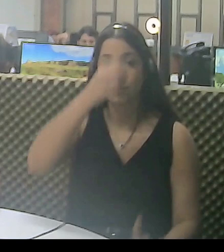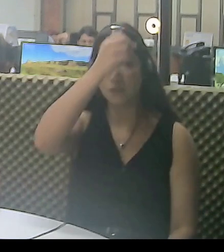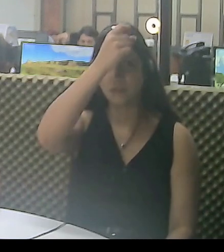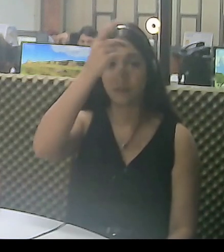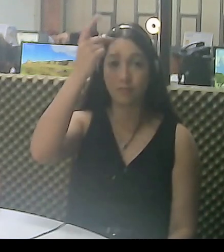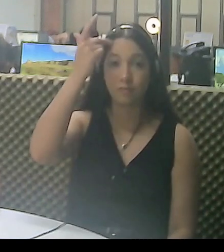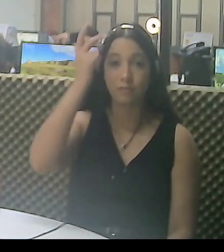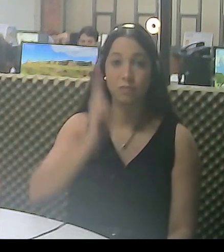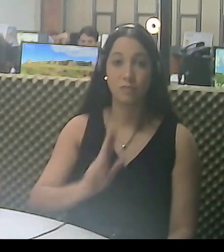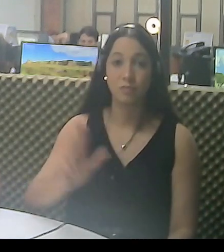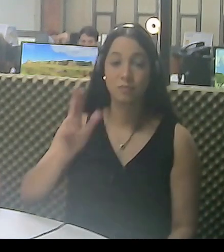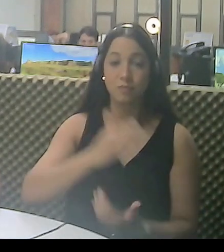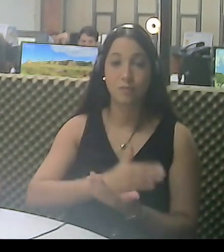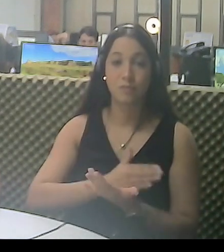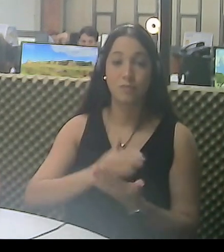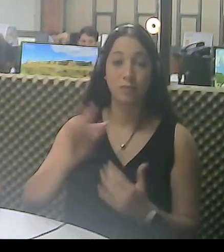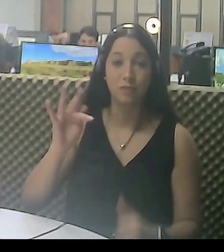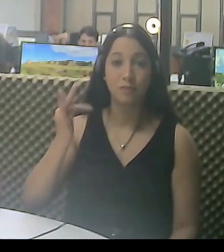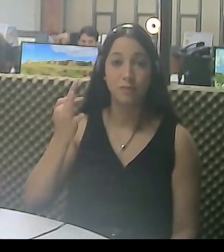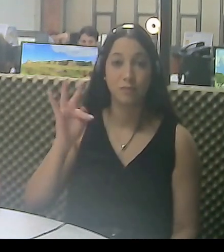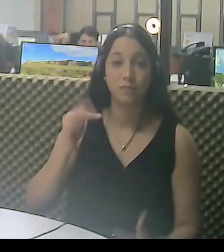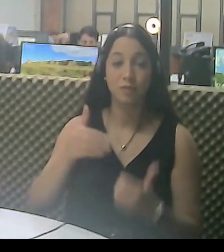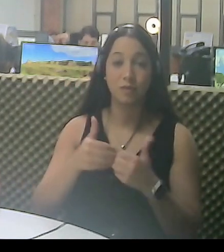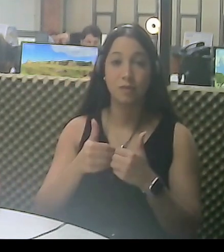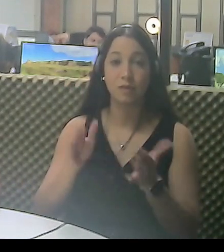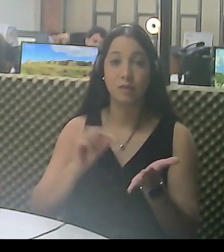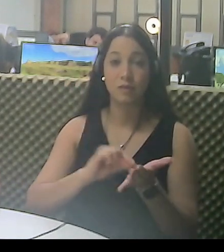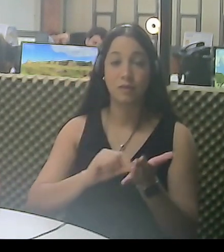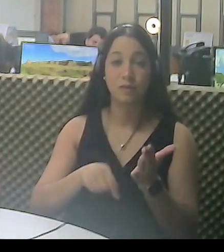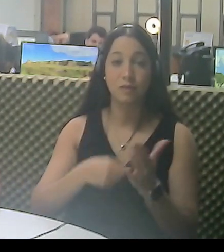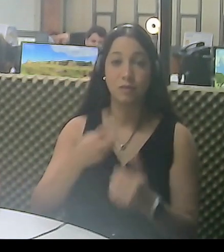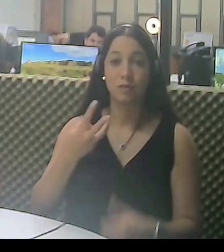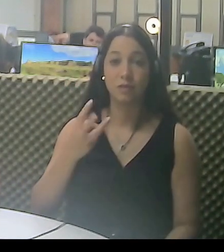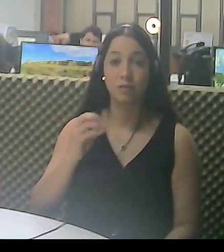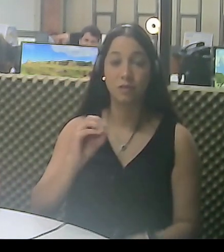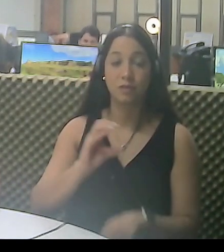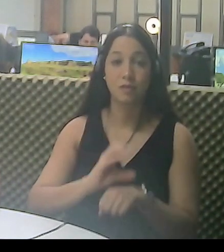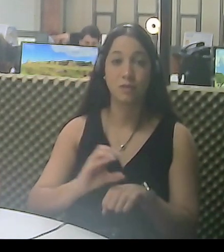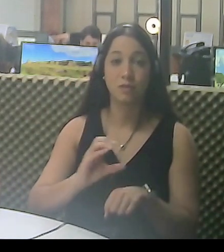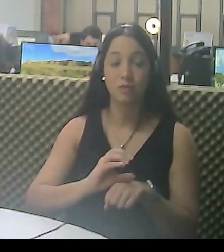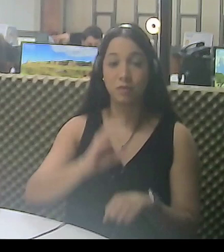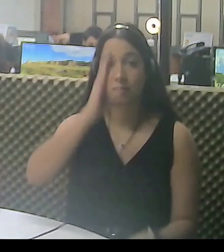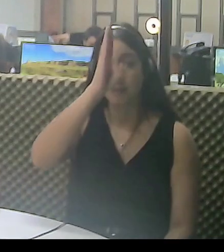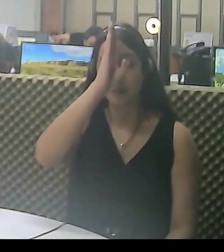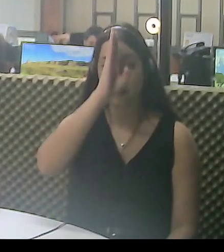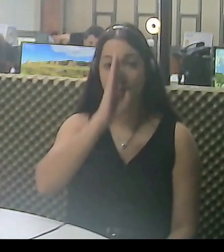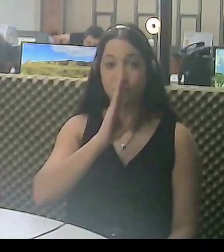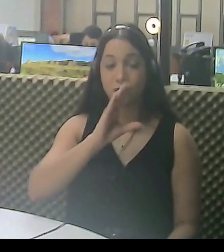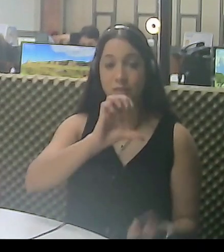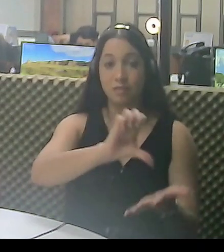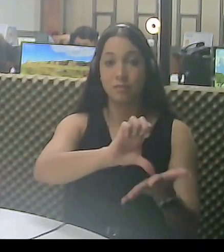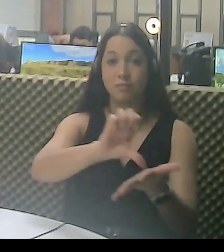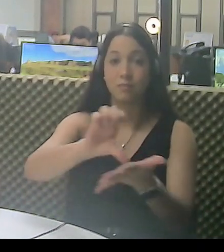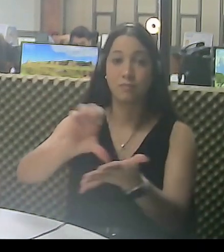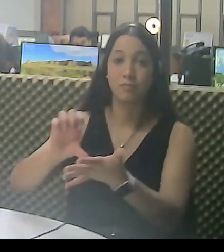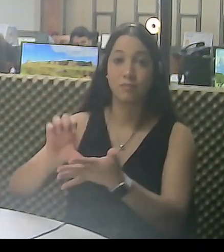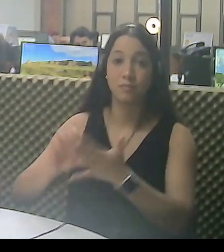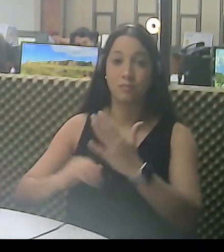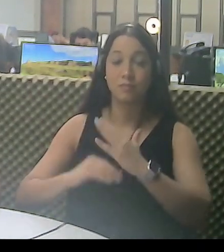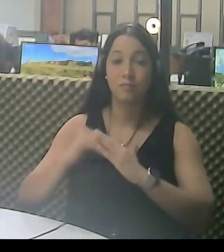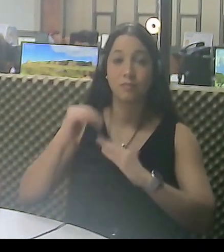Uberlândia começa fevereiro com inscrições abertas para 30 cursos ofertados gratuitamente nos centros